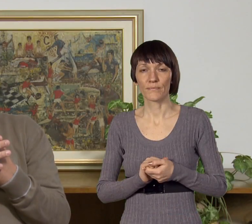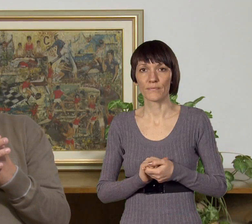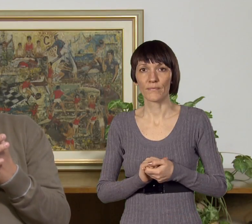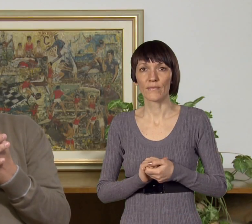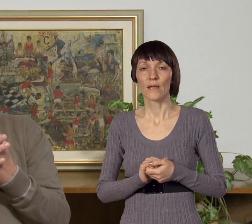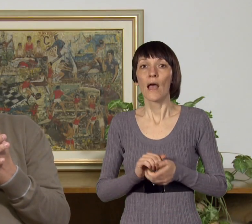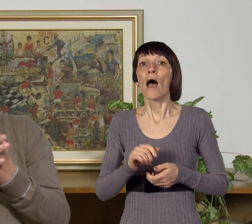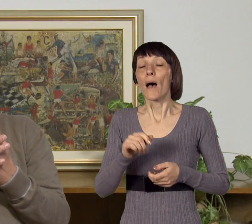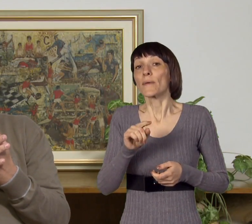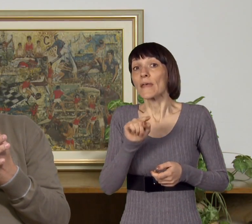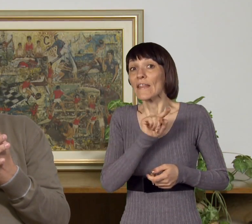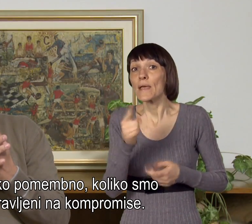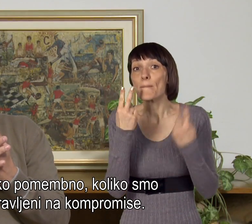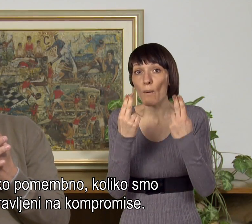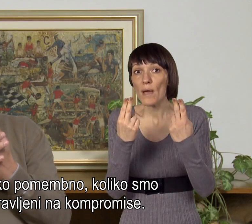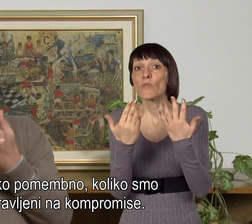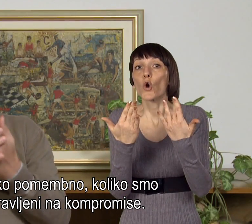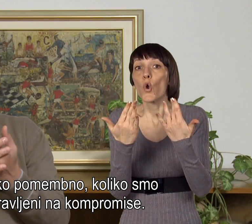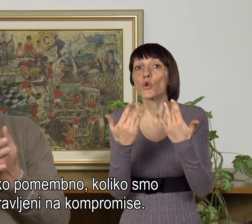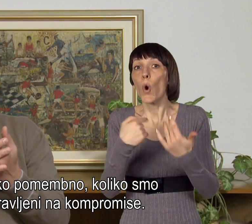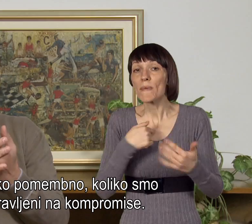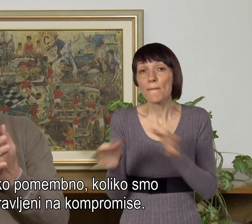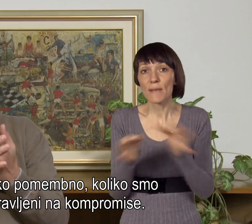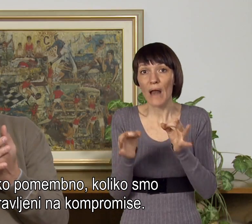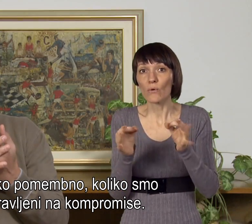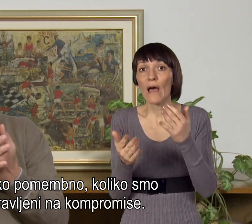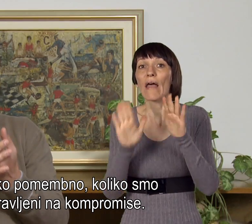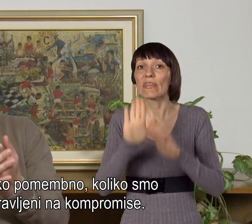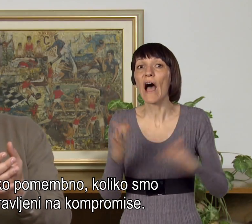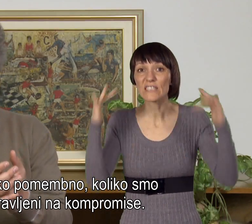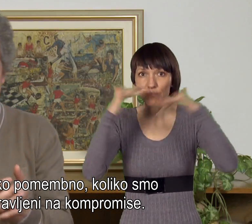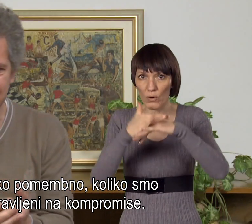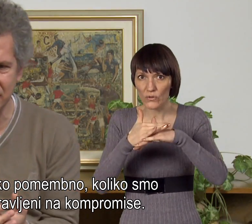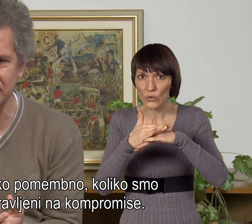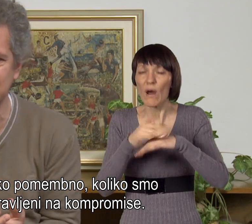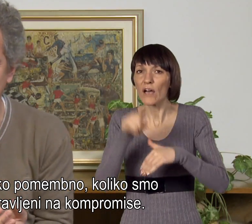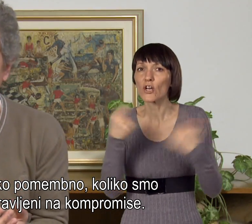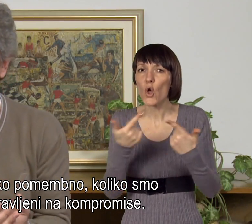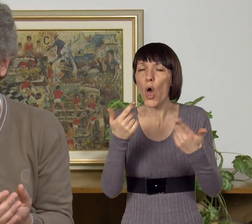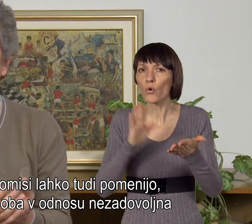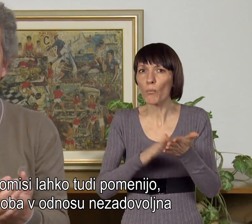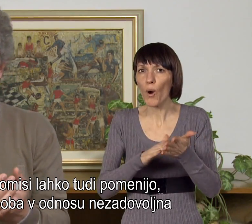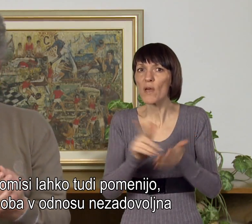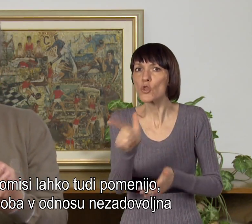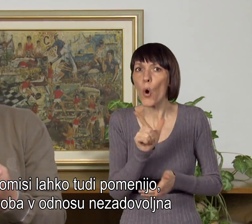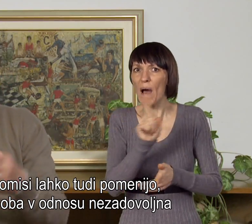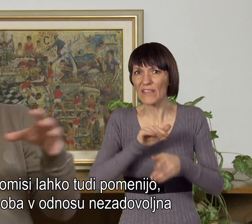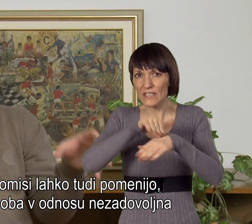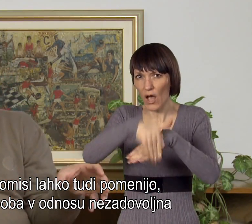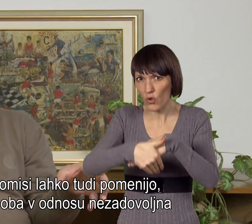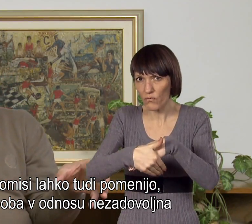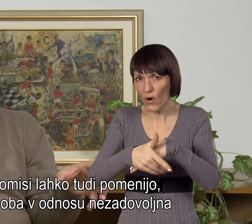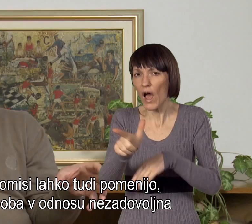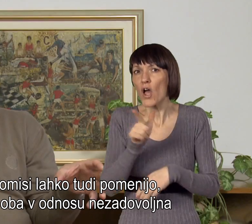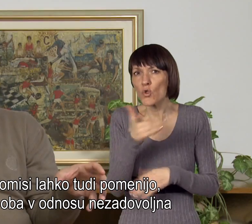Ne toliko pomembno, koliko smo pripravljeni na kompromise, ker kompromisi lahko tudi pomenijo, da bova oba